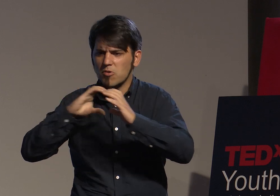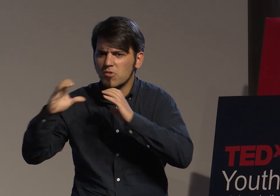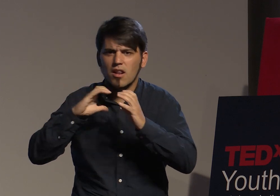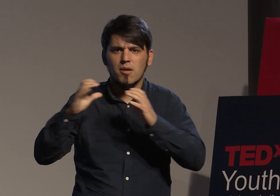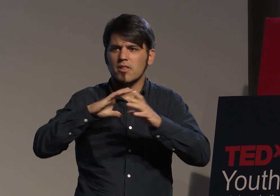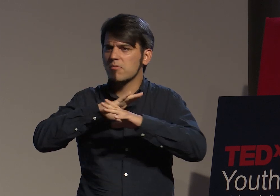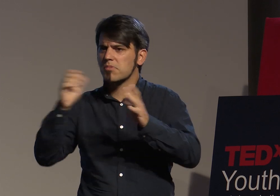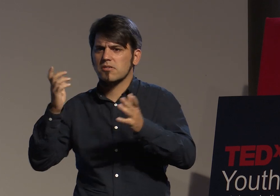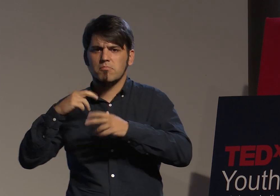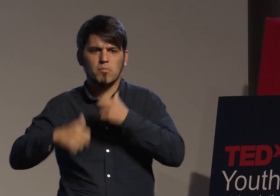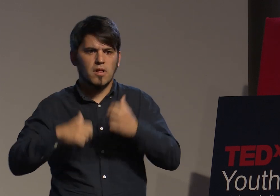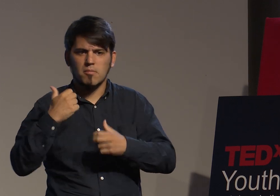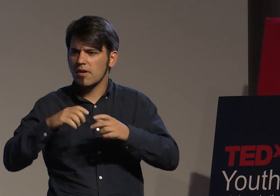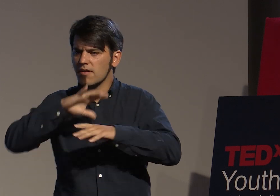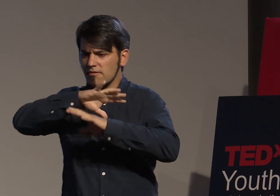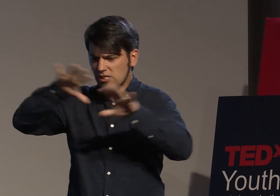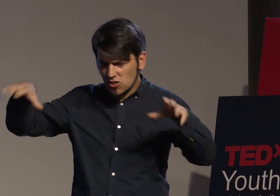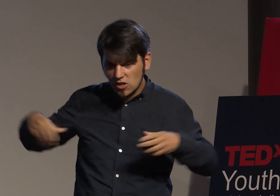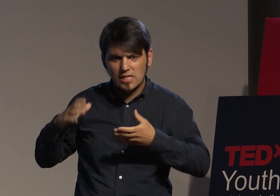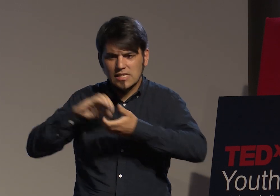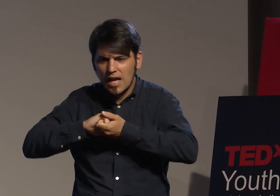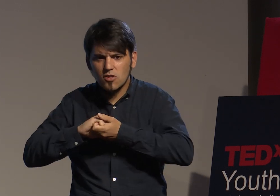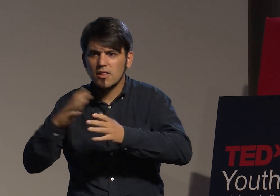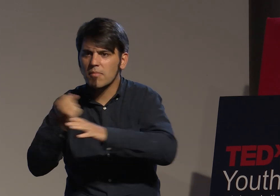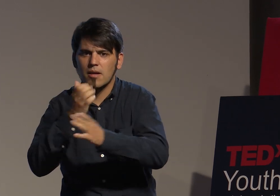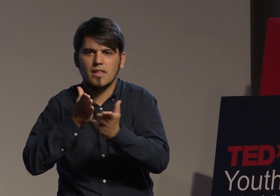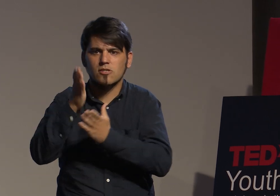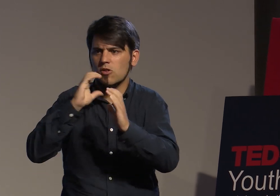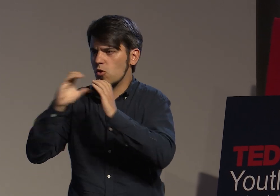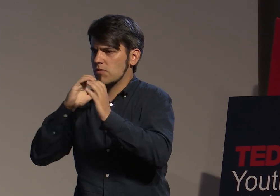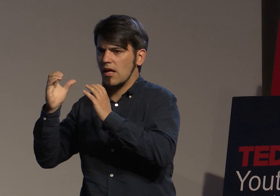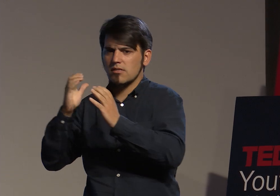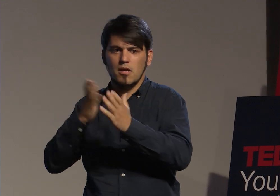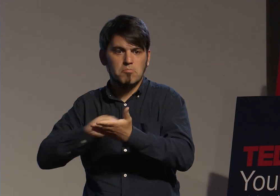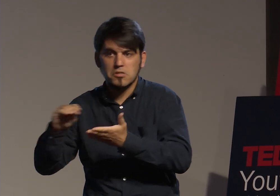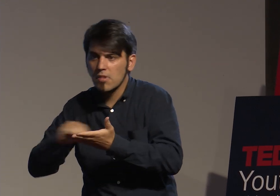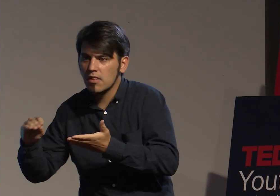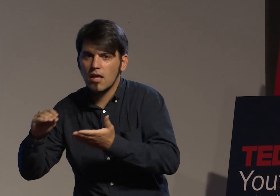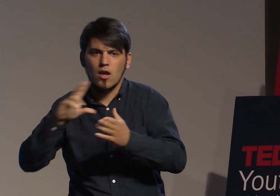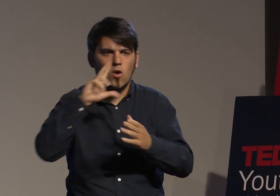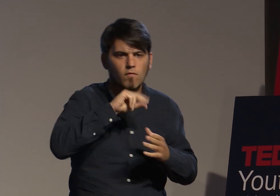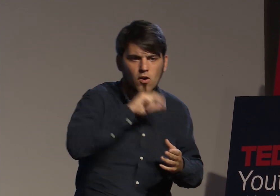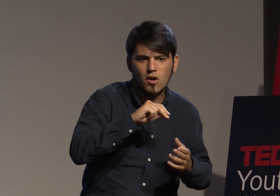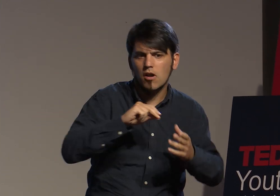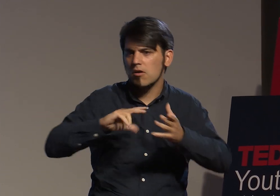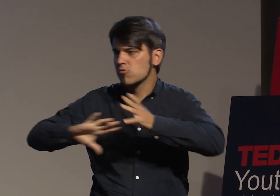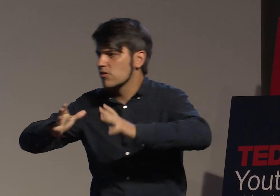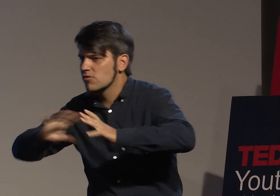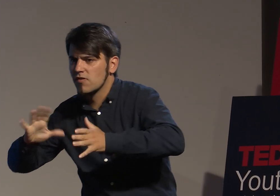лесно, комуникацията беше безпроблемна. Всичките бяхме заедно, намирахме начин да комуникираме чрез говор,